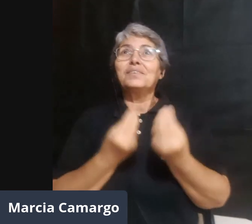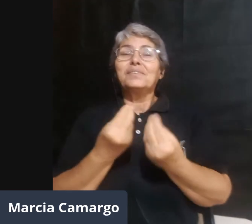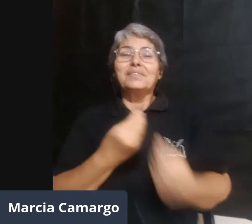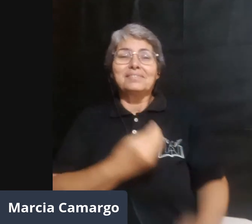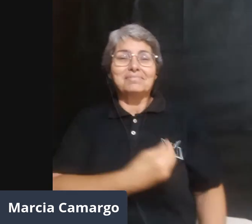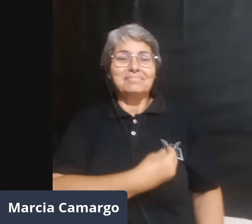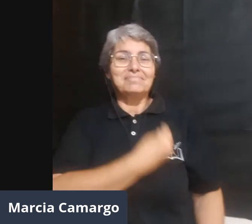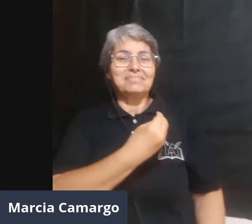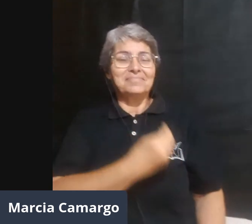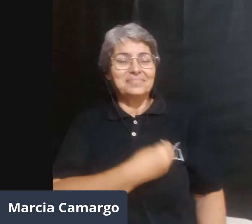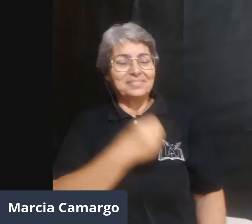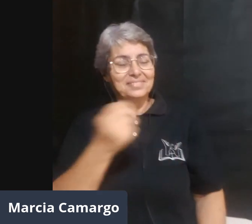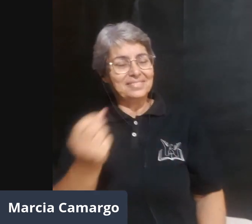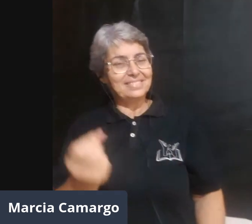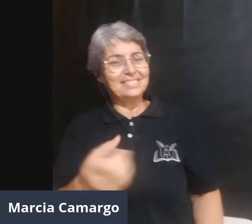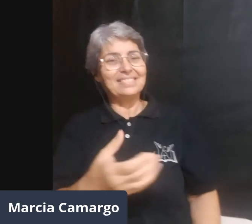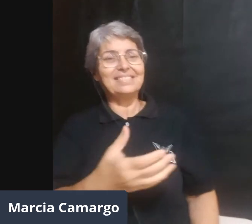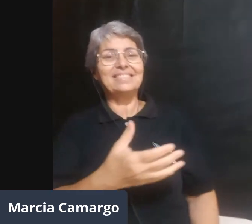renascer,